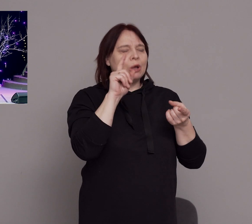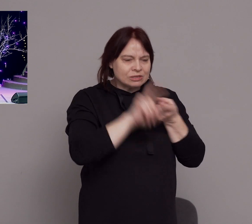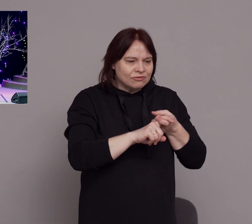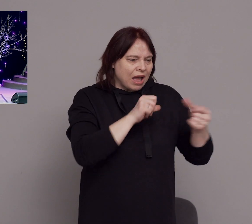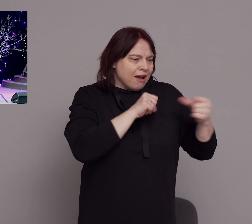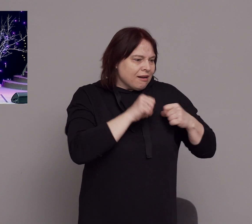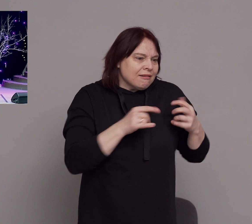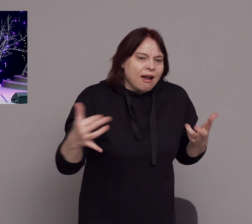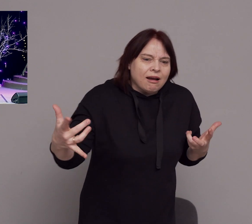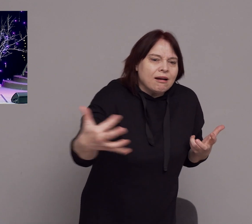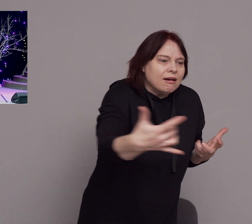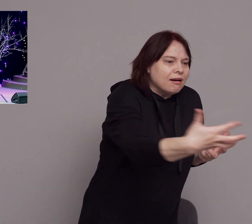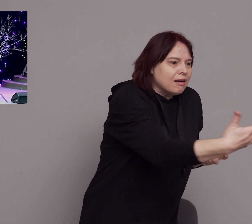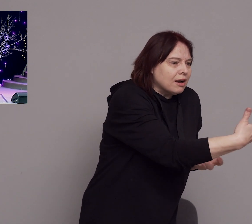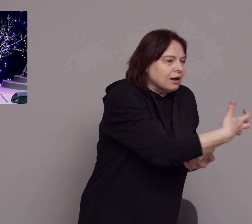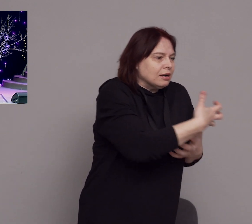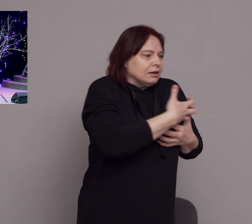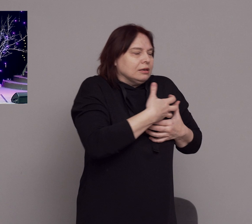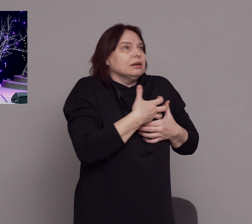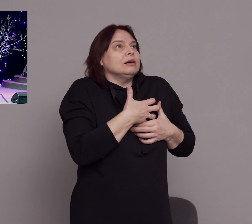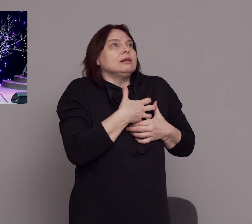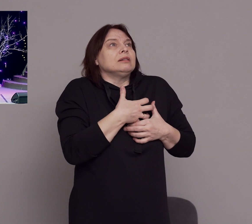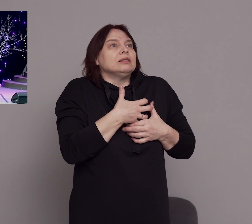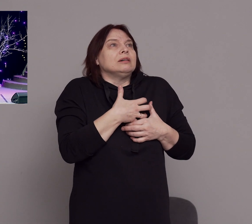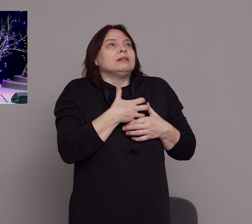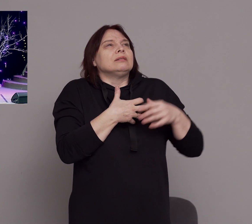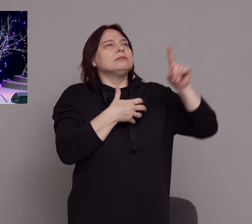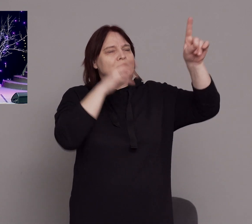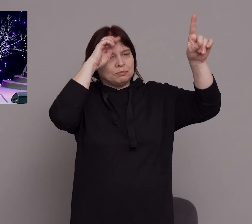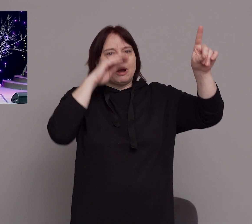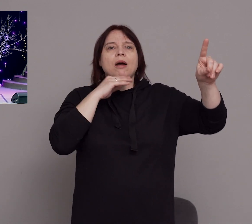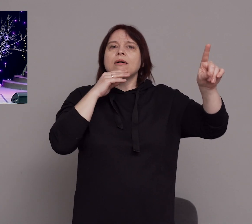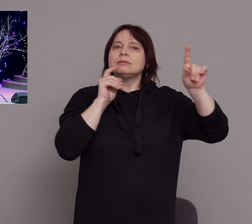приняв кое-что. Он принял на Себя человечность, Он стал человеком.